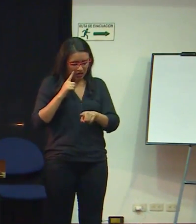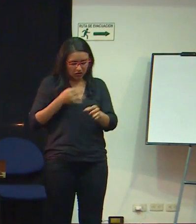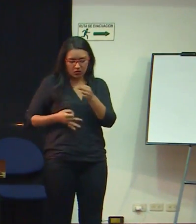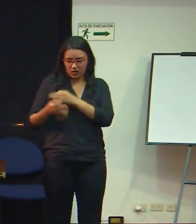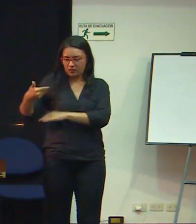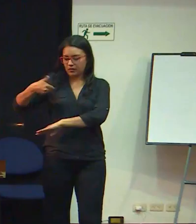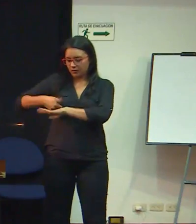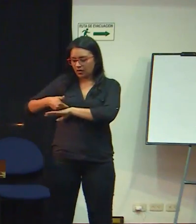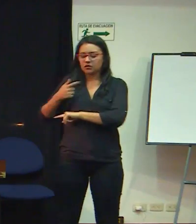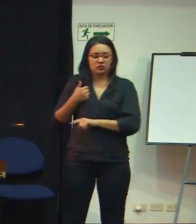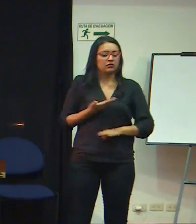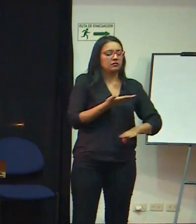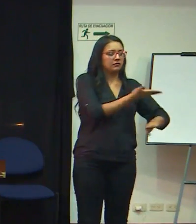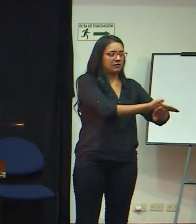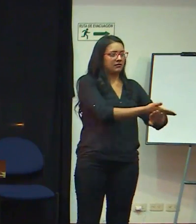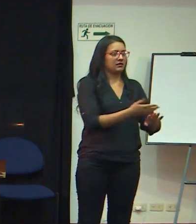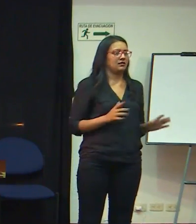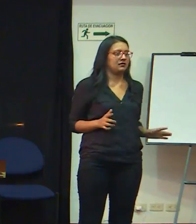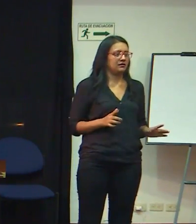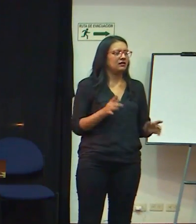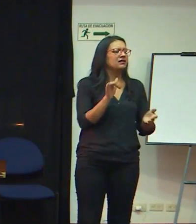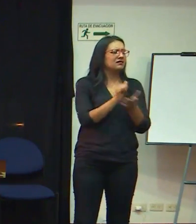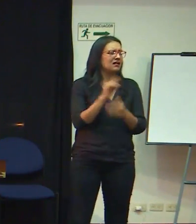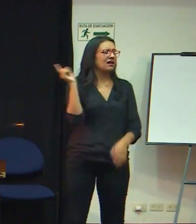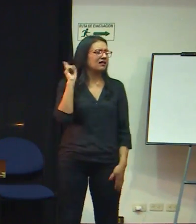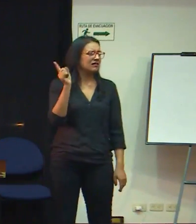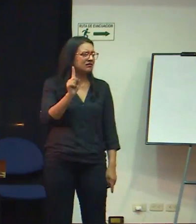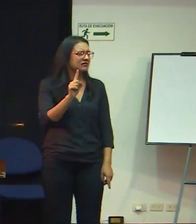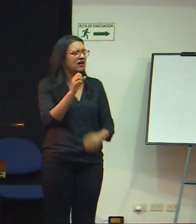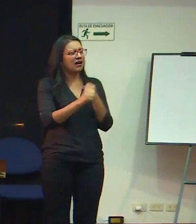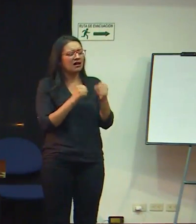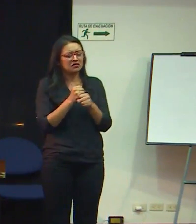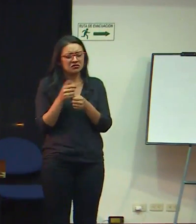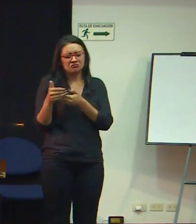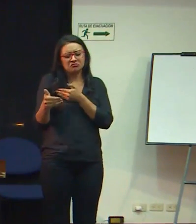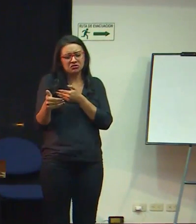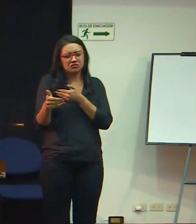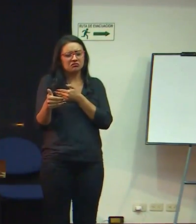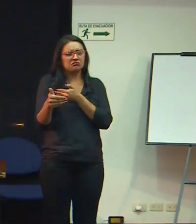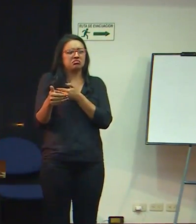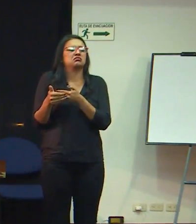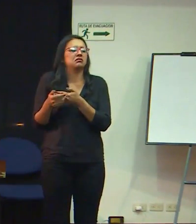pronto nosotros, los que ya llevamos un tiempo, que puede ser mucho, puede ser corto,